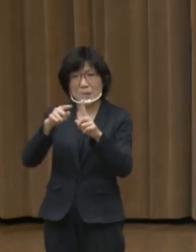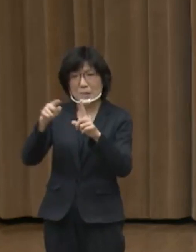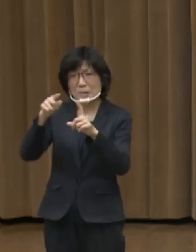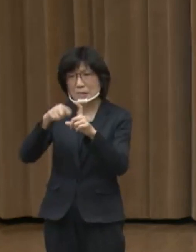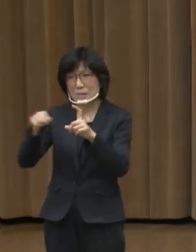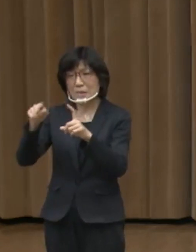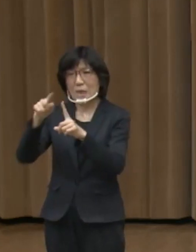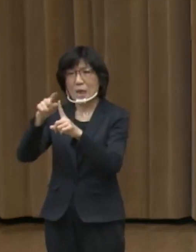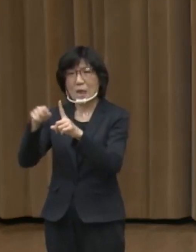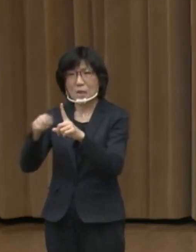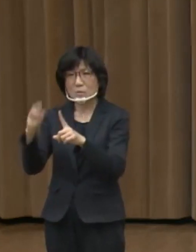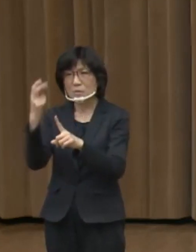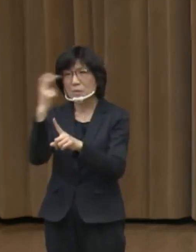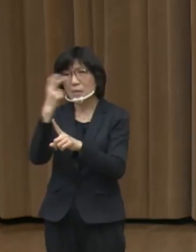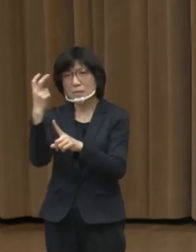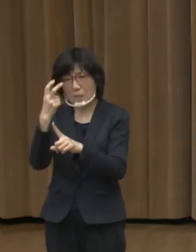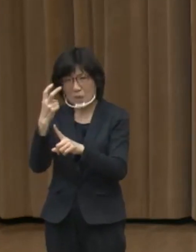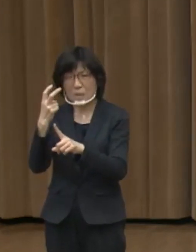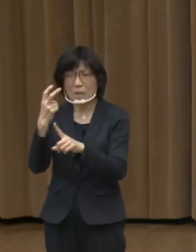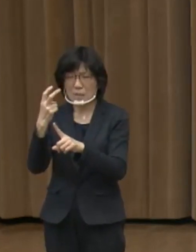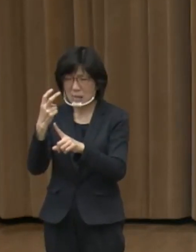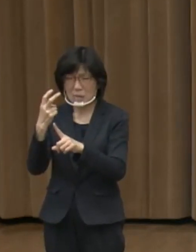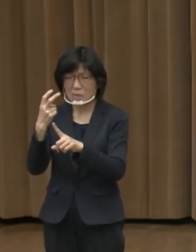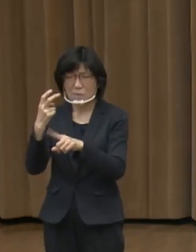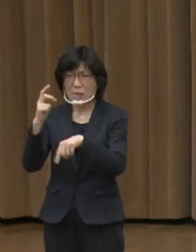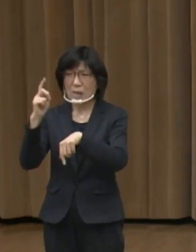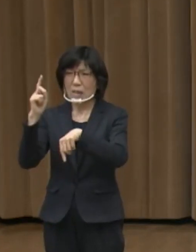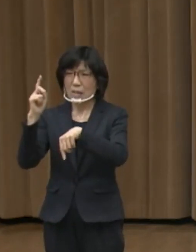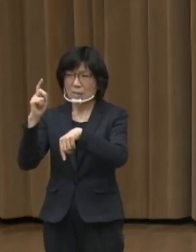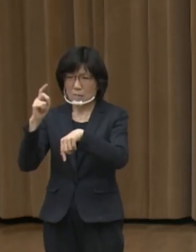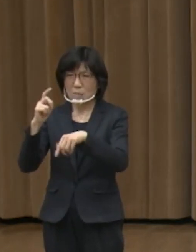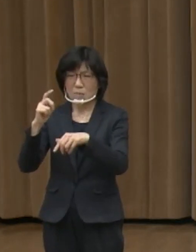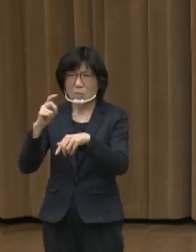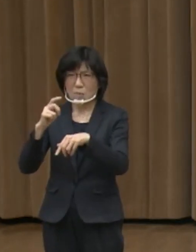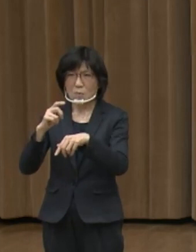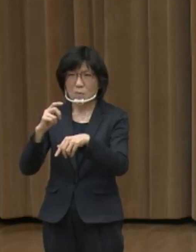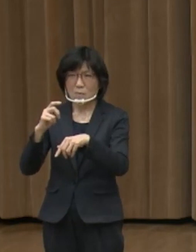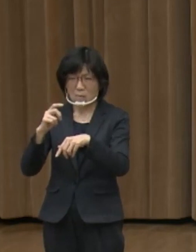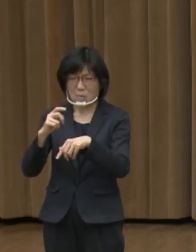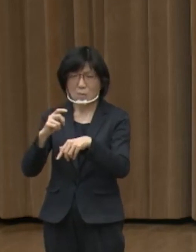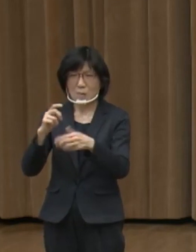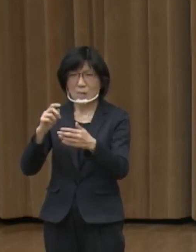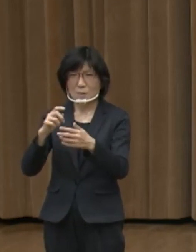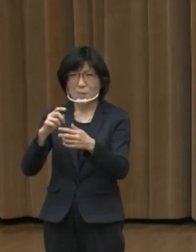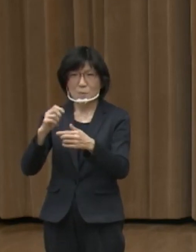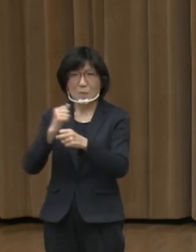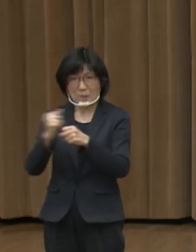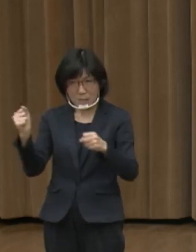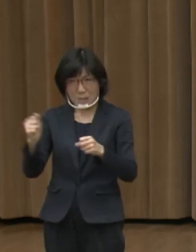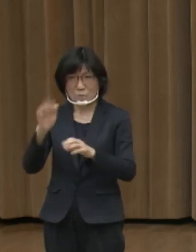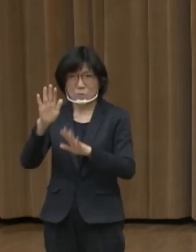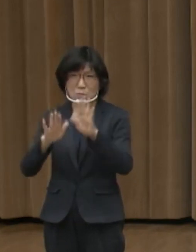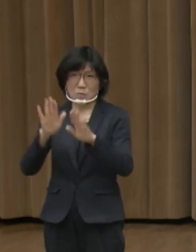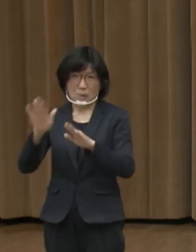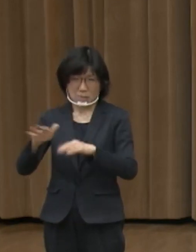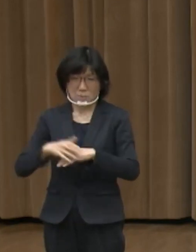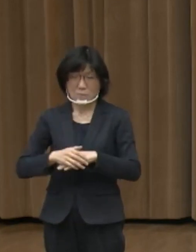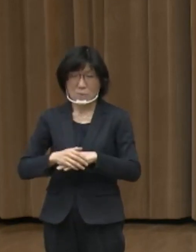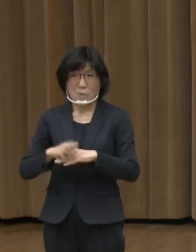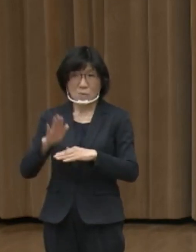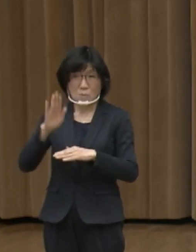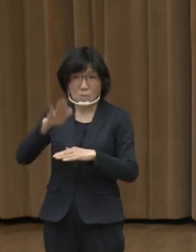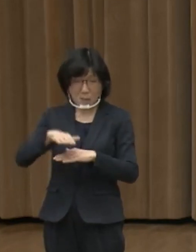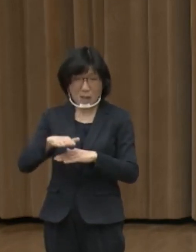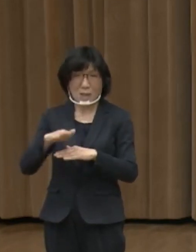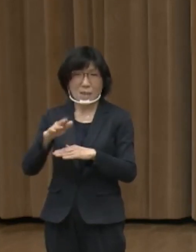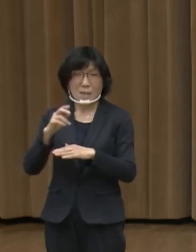検査が結果が判明するまでに間に感染が広がってしまうという懸念があります。そこで今後は速やかな